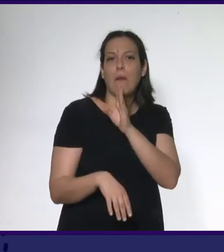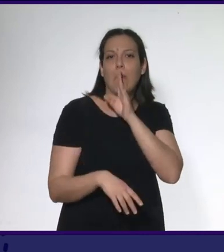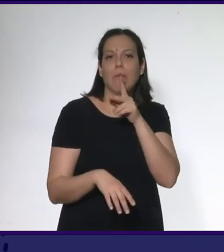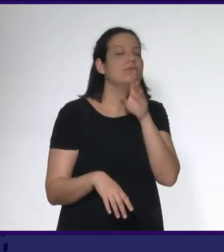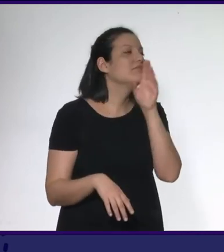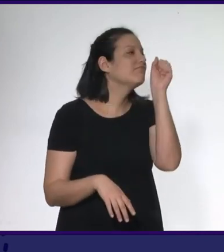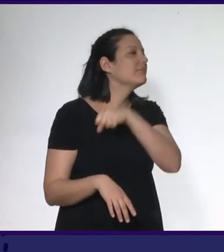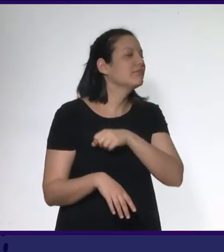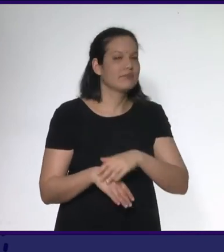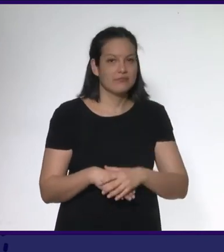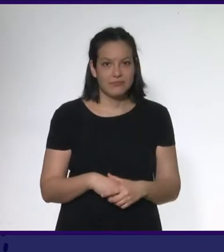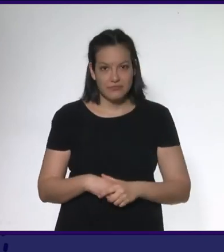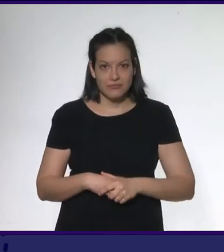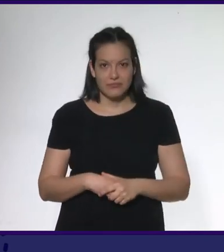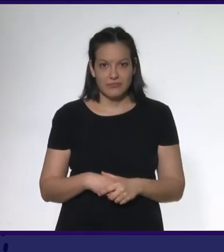Nivel 3.